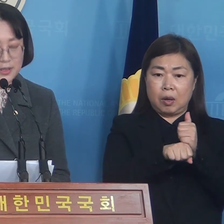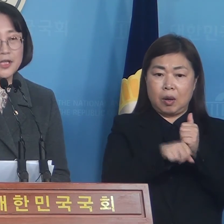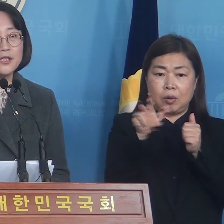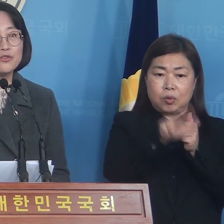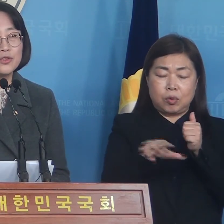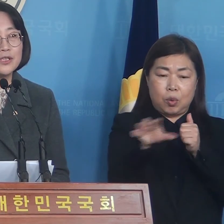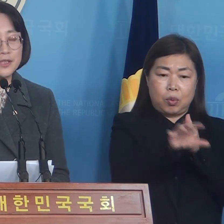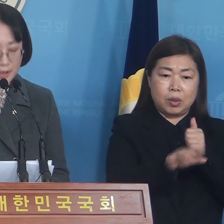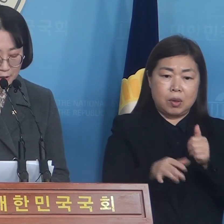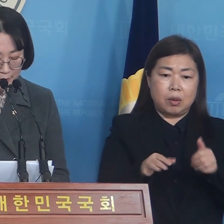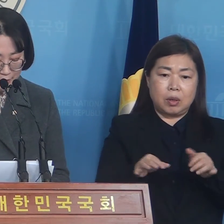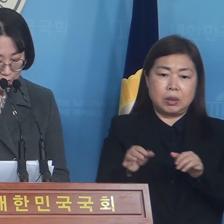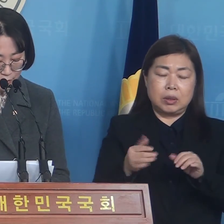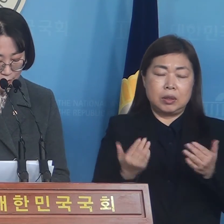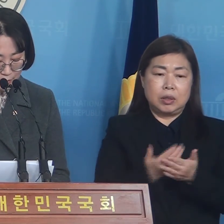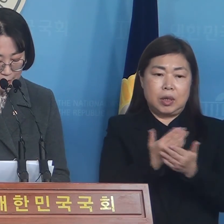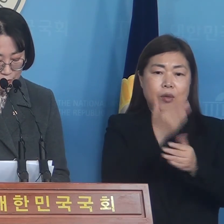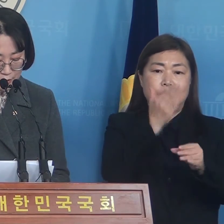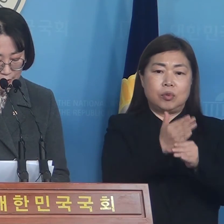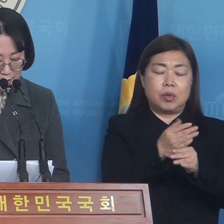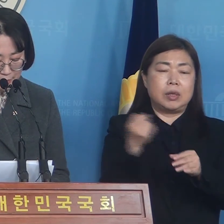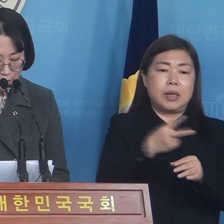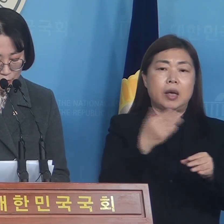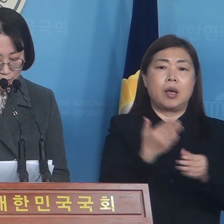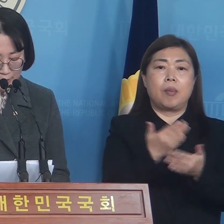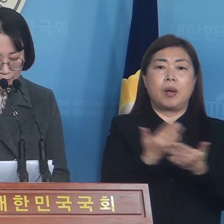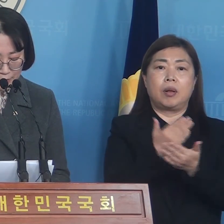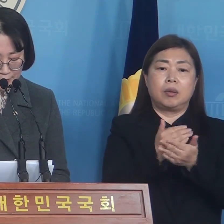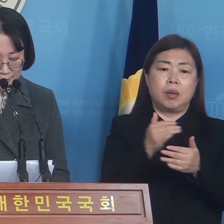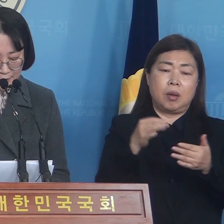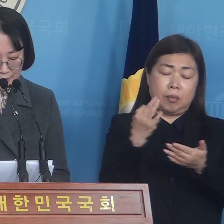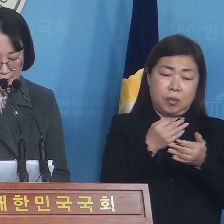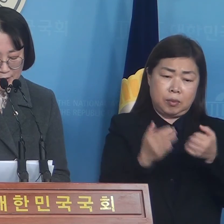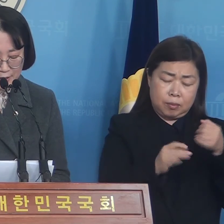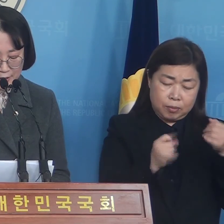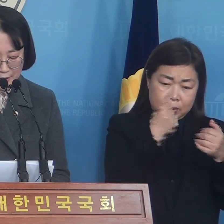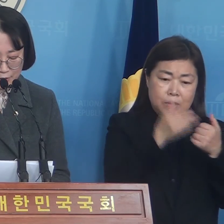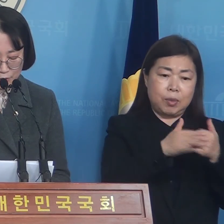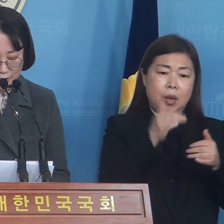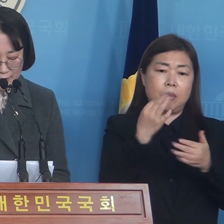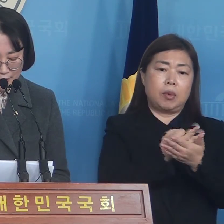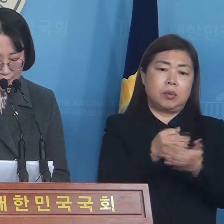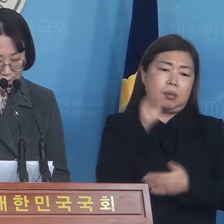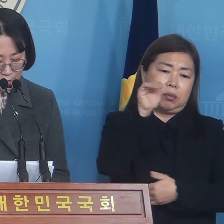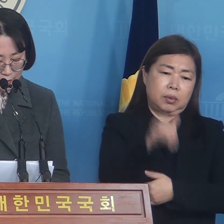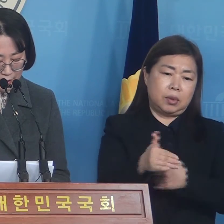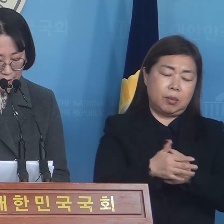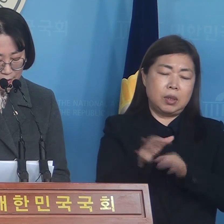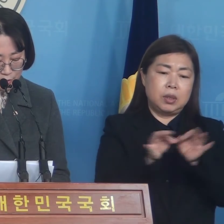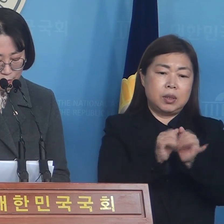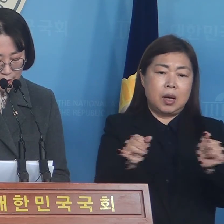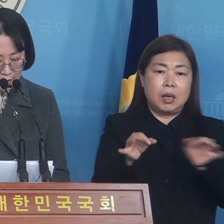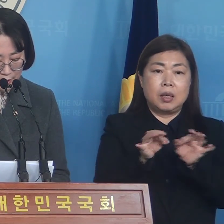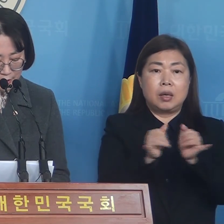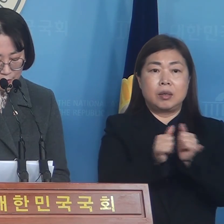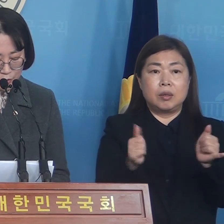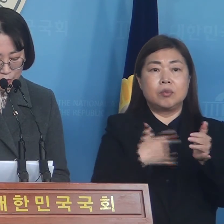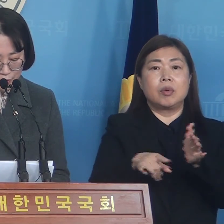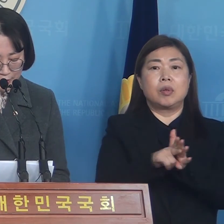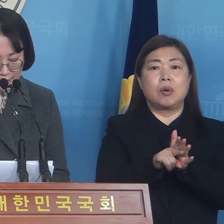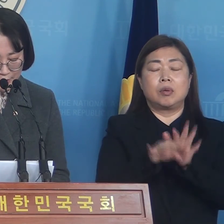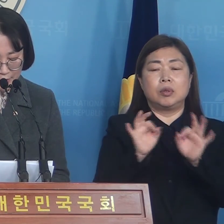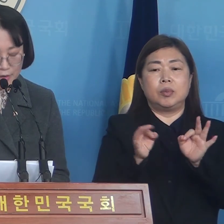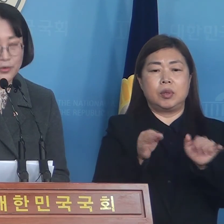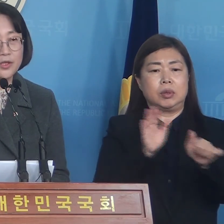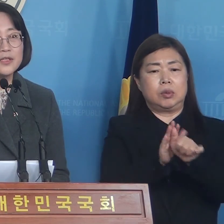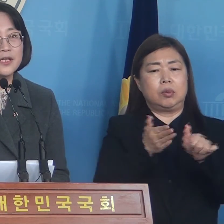곳곳에서 이 진행 중인 재개발로 매출이 급감해 고통받고 있는 시장이나 또 상가 상인들을 위해 정부가 금융